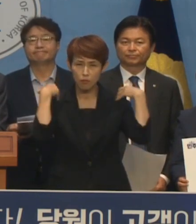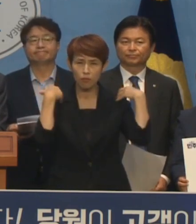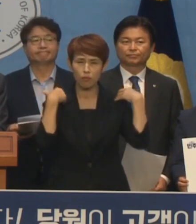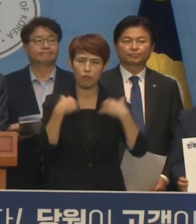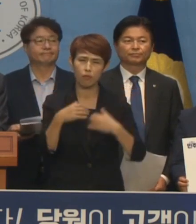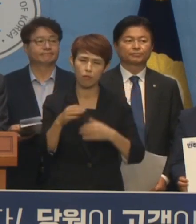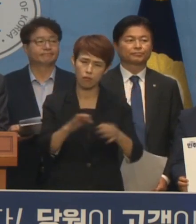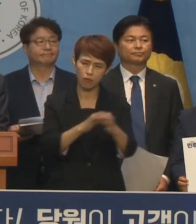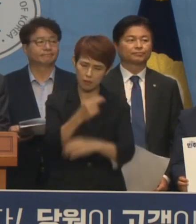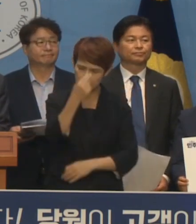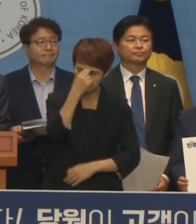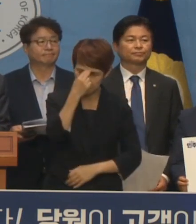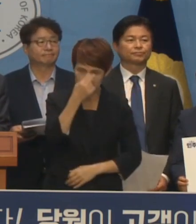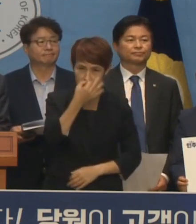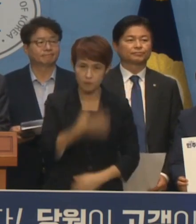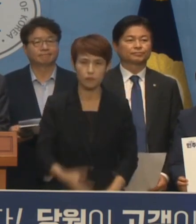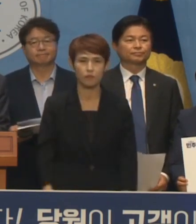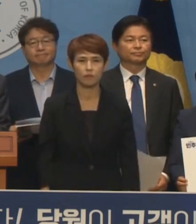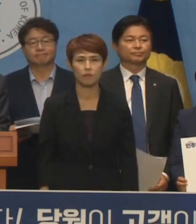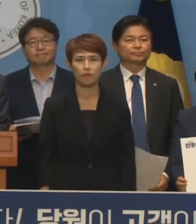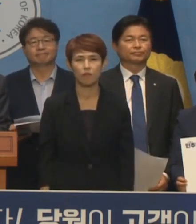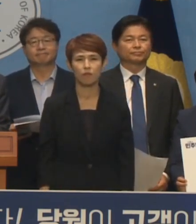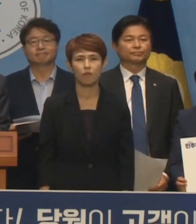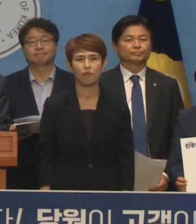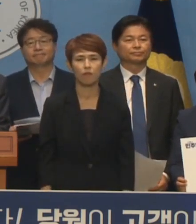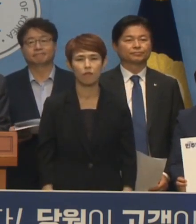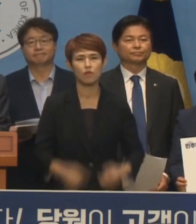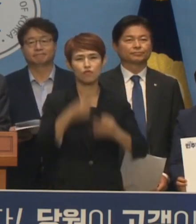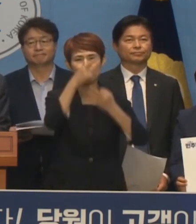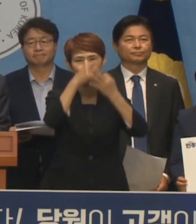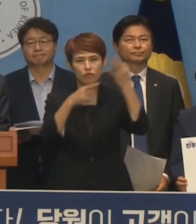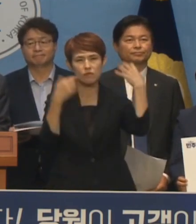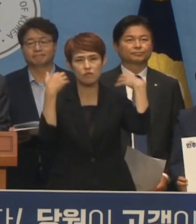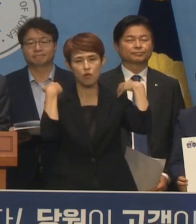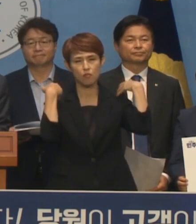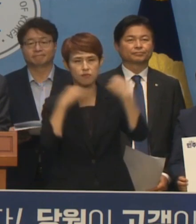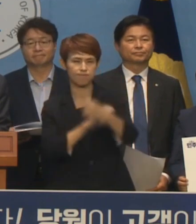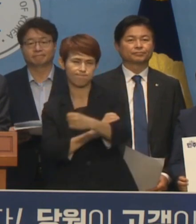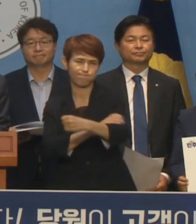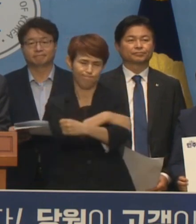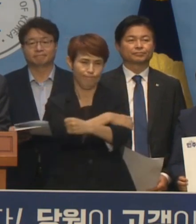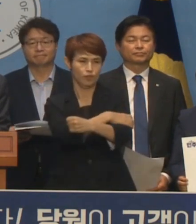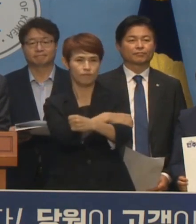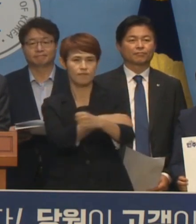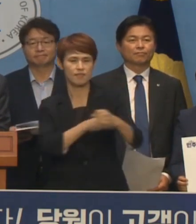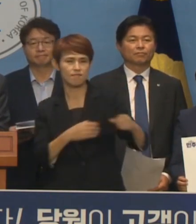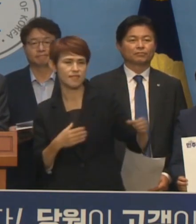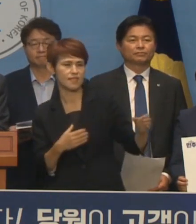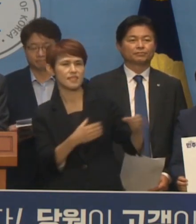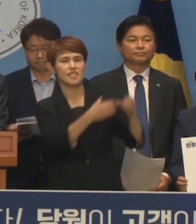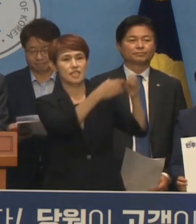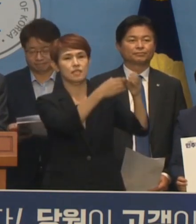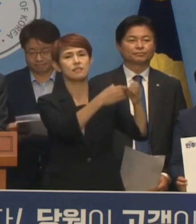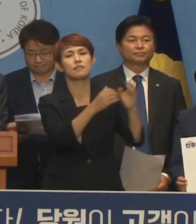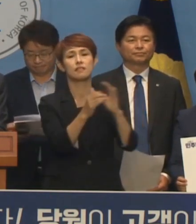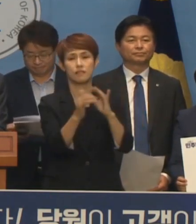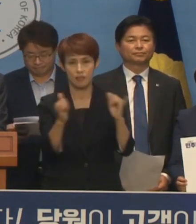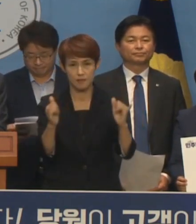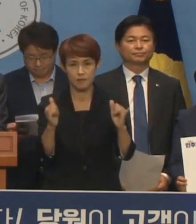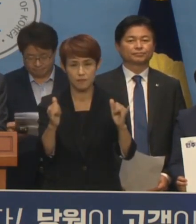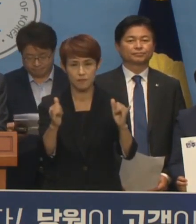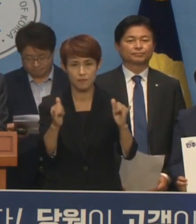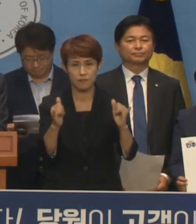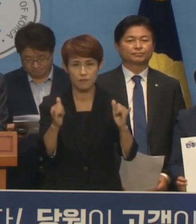빠뜨리고 자치분권에 역행하는 윤석열 정부의 폭정에 맞설 지방정부 리더로서